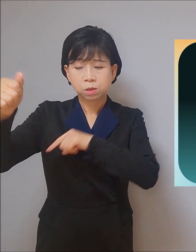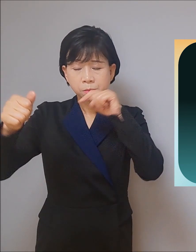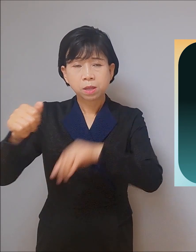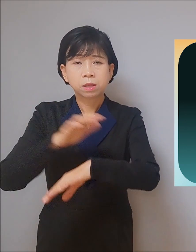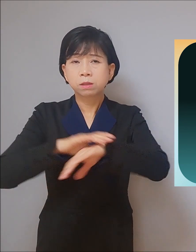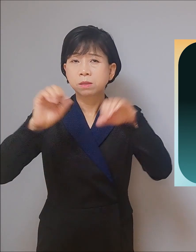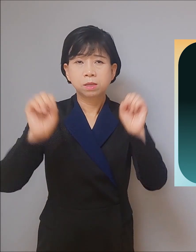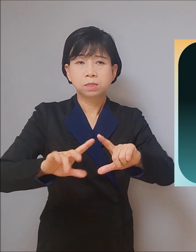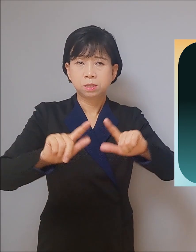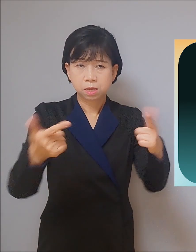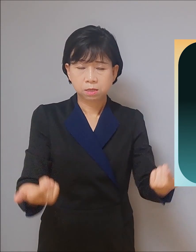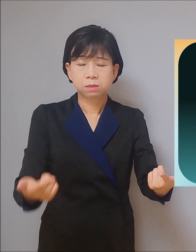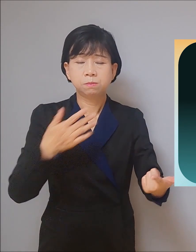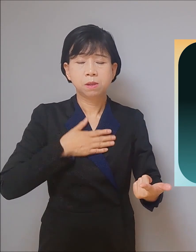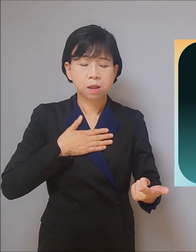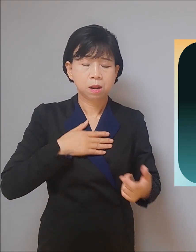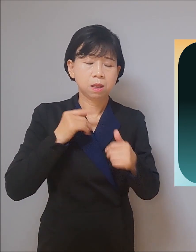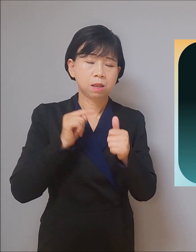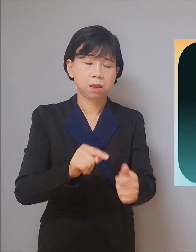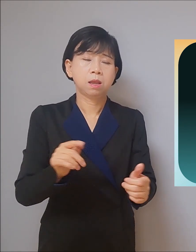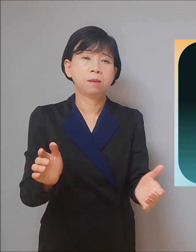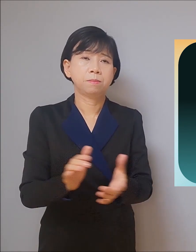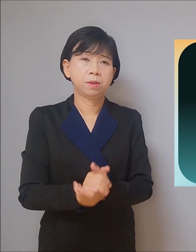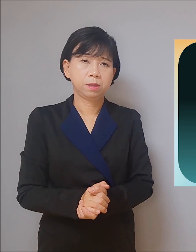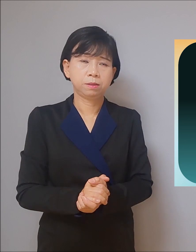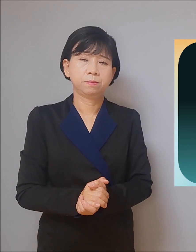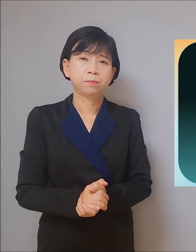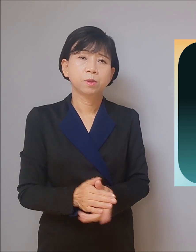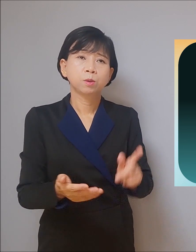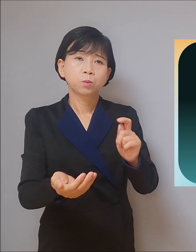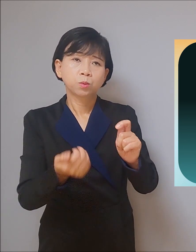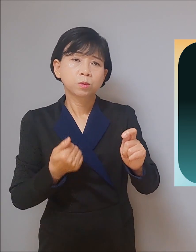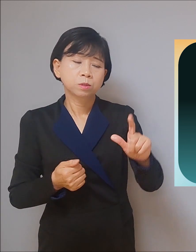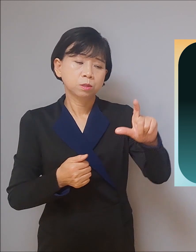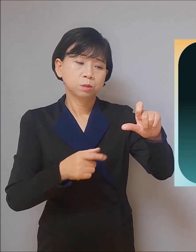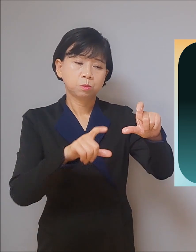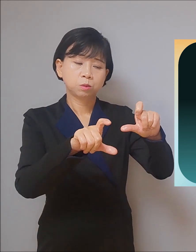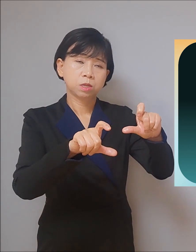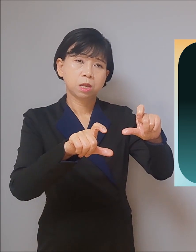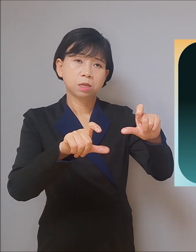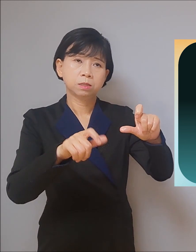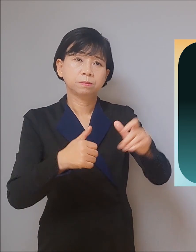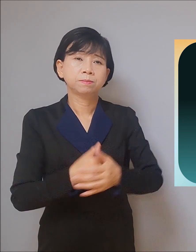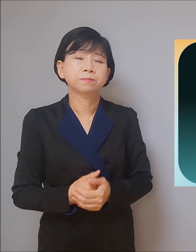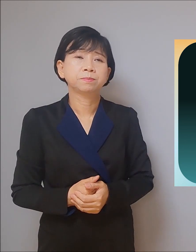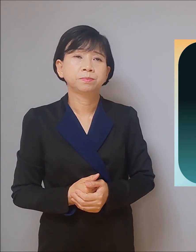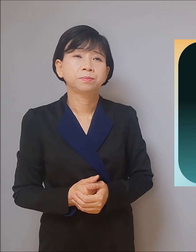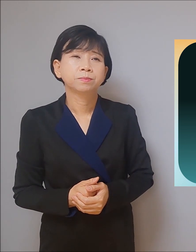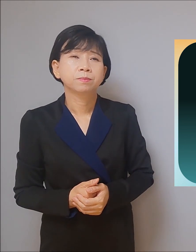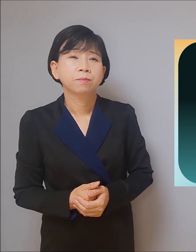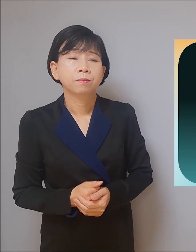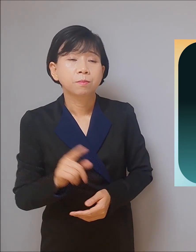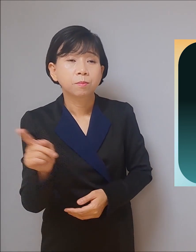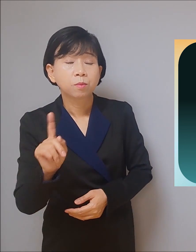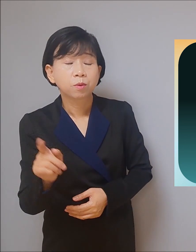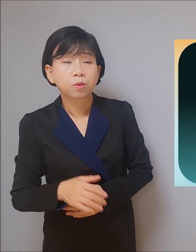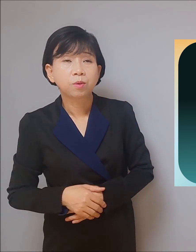않은 줄 알미라. 아멘. 여러분, 고린도전서 15장에 별칭이 있습니다.